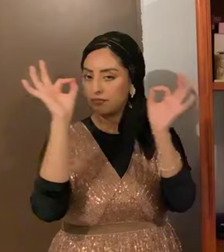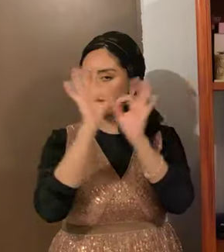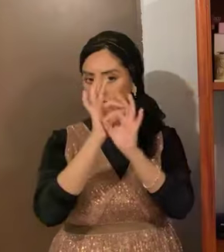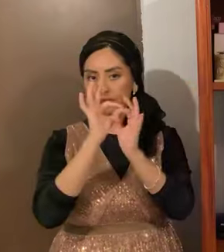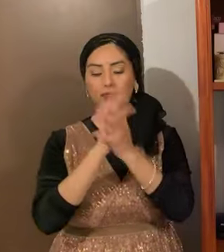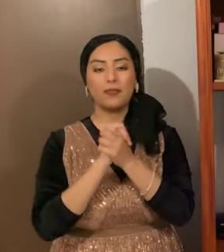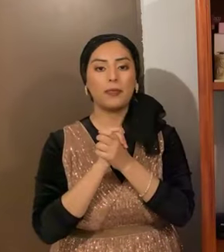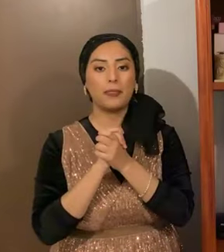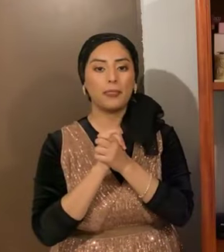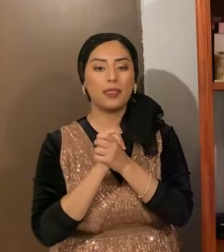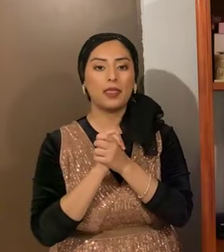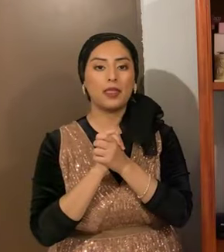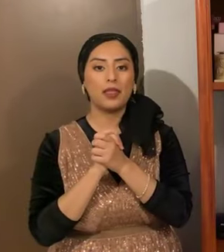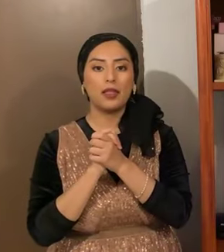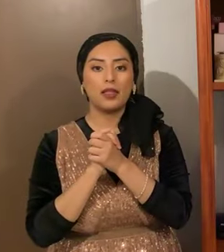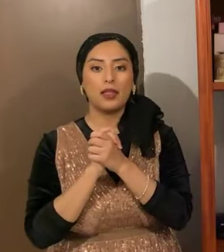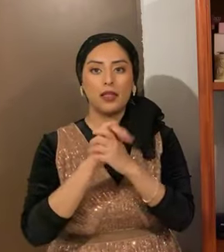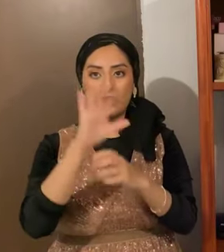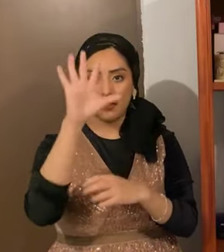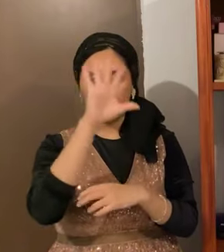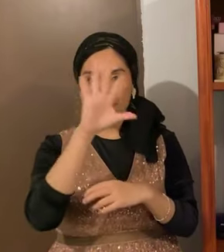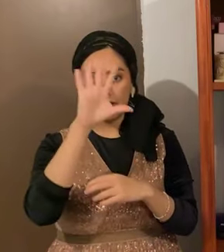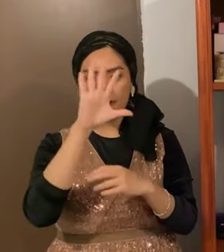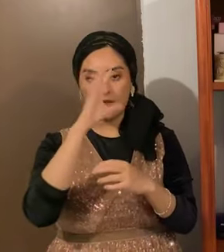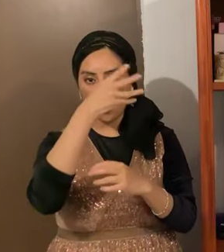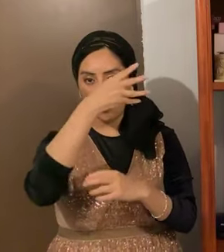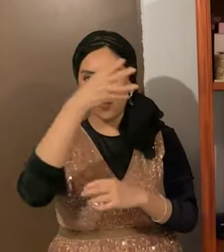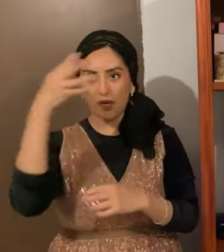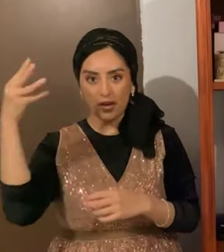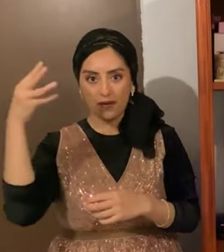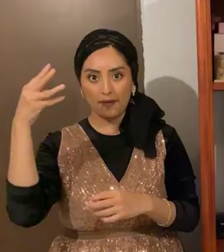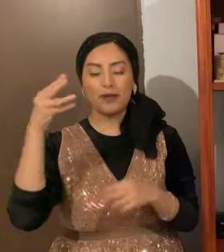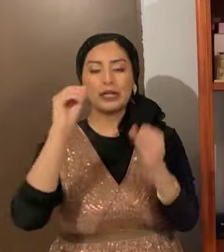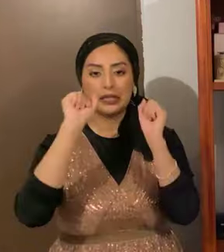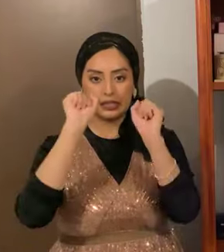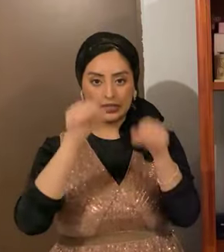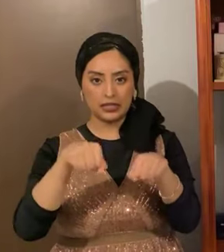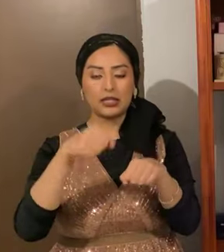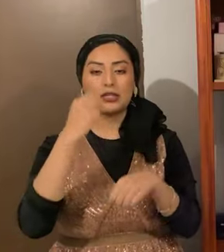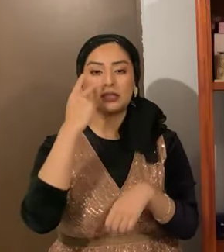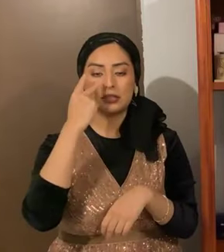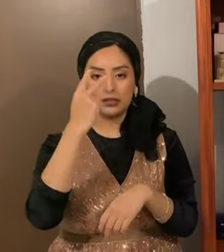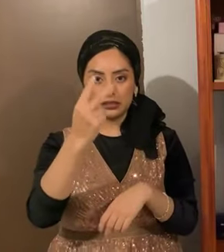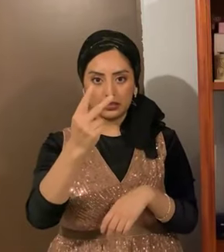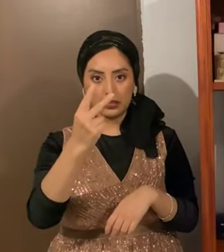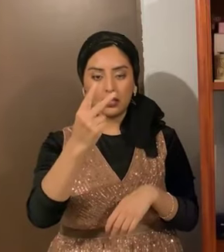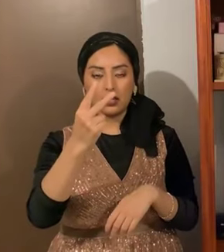ver. Y las zonas que tienen rayas es donde se va a ver el eclipse.